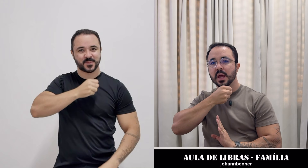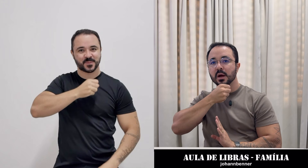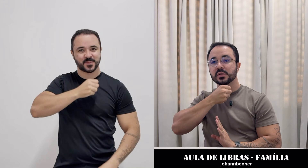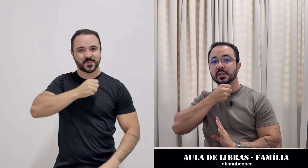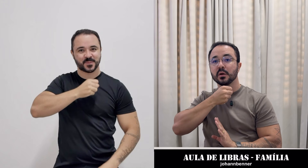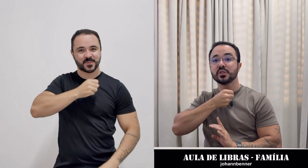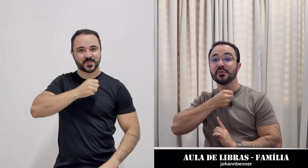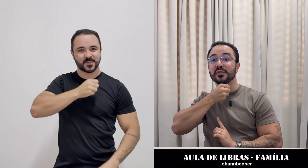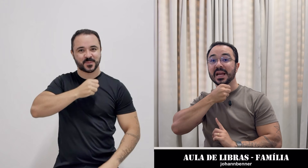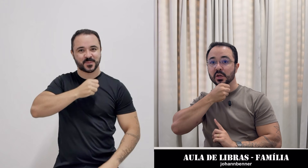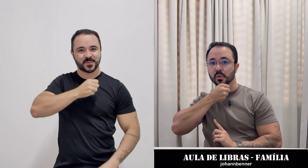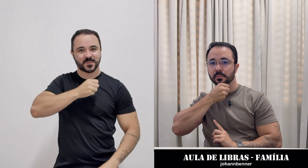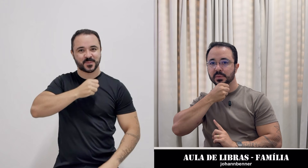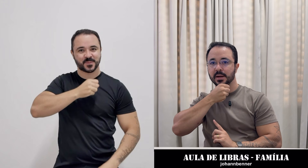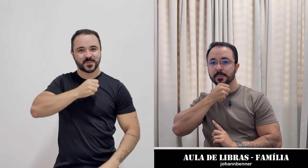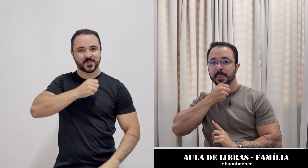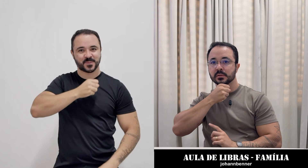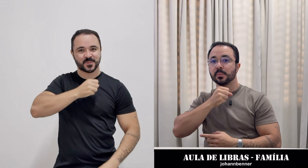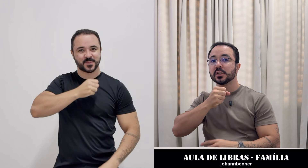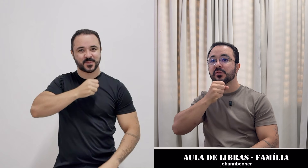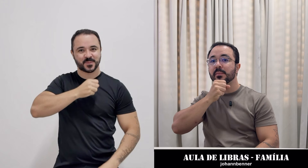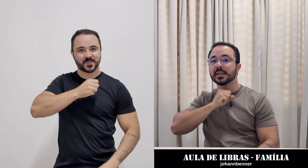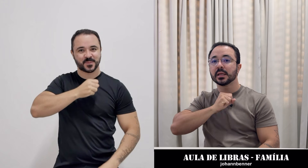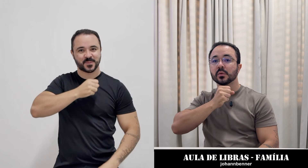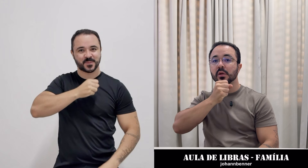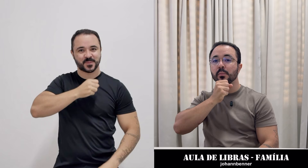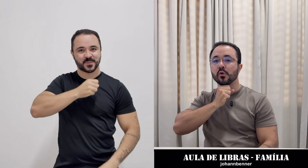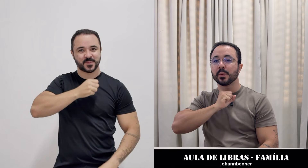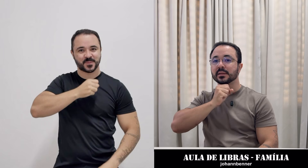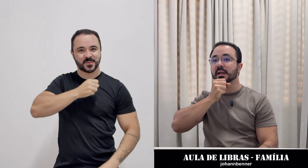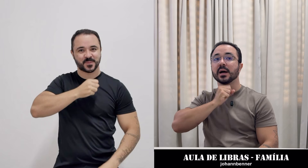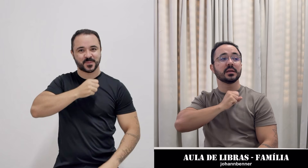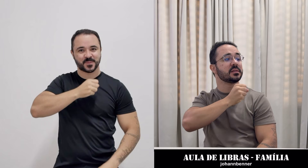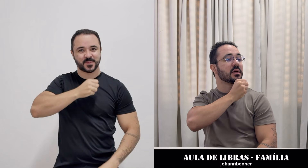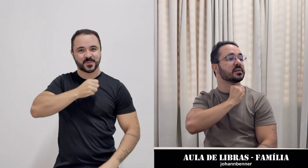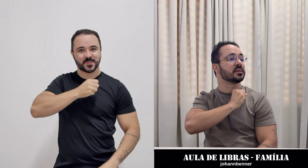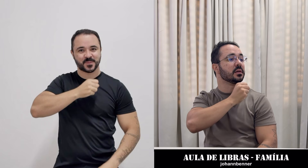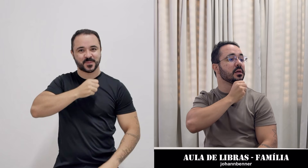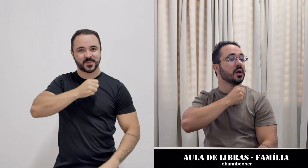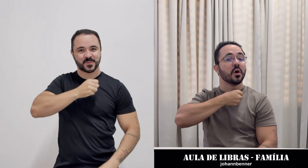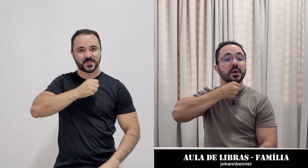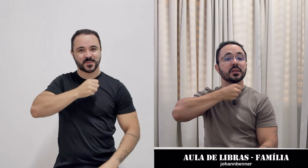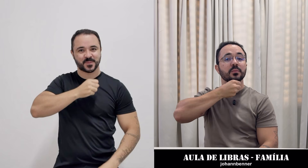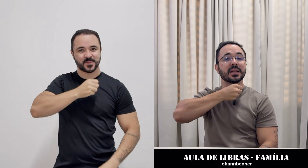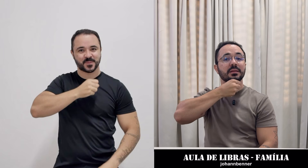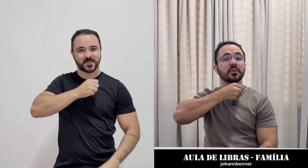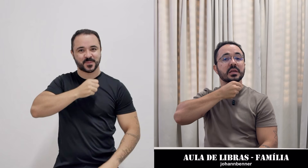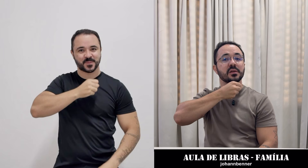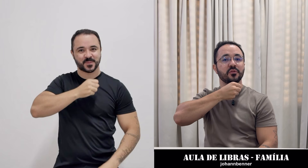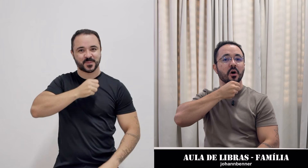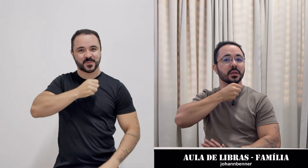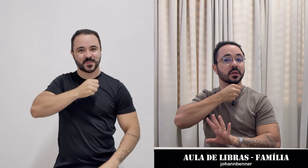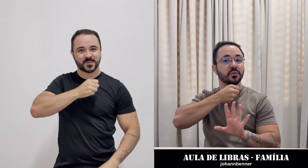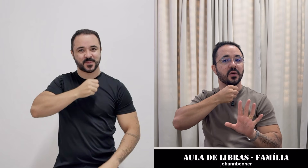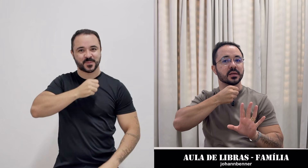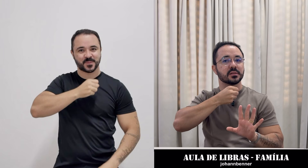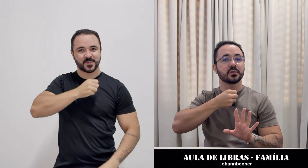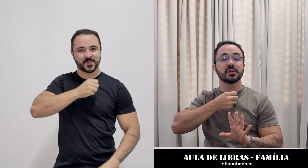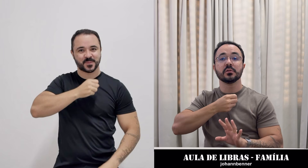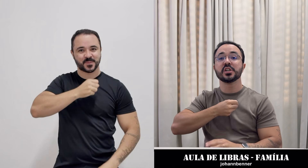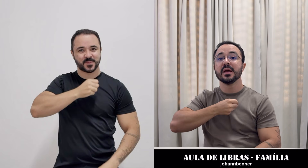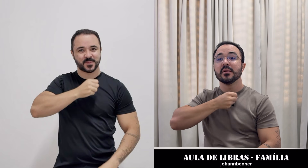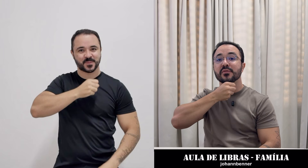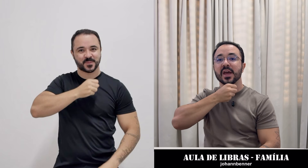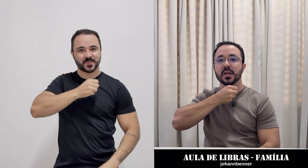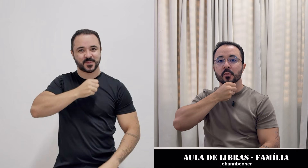separado é o sinal de velho, tá? Você pode ver batendo aqui um pouco para trás, assim, ou então batendo dessa forma, tanto faz. Esse é